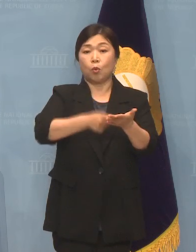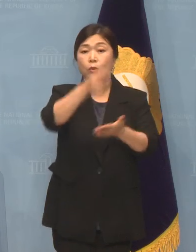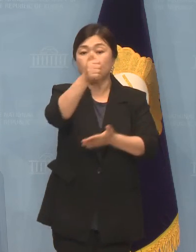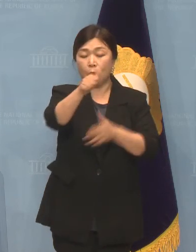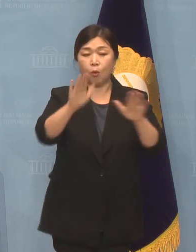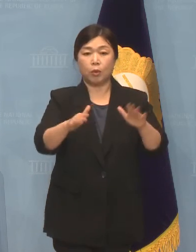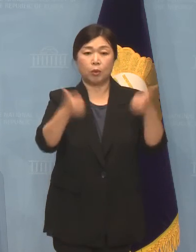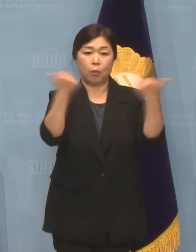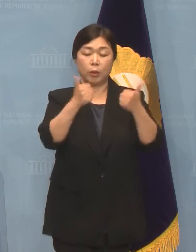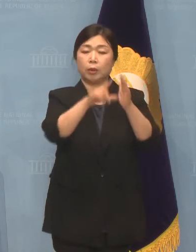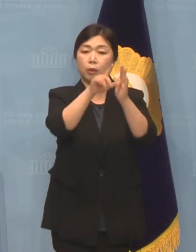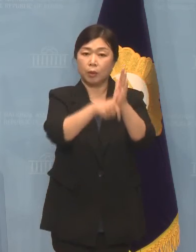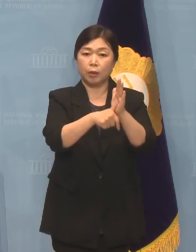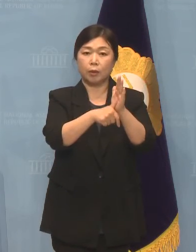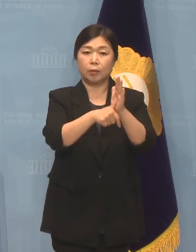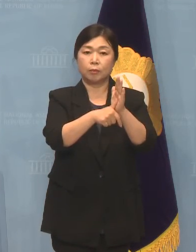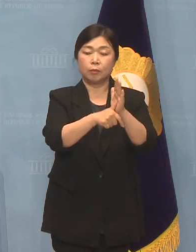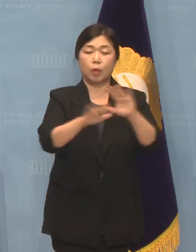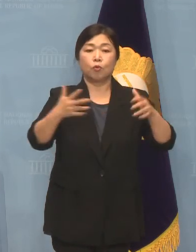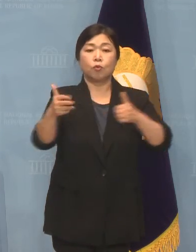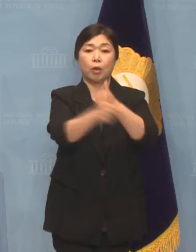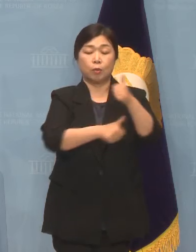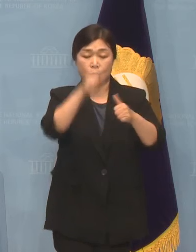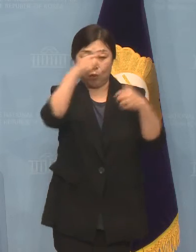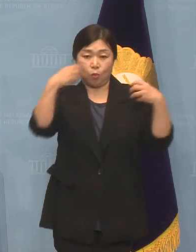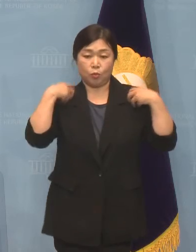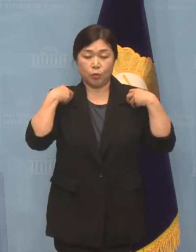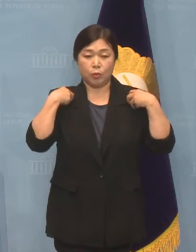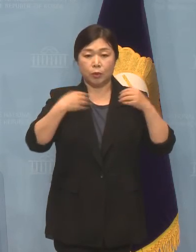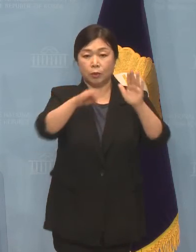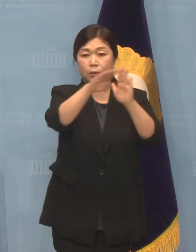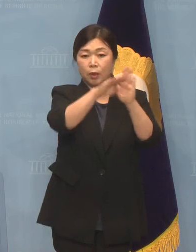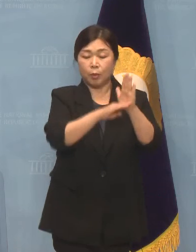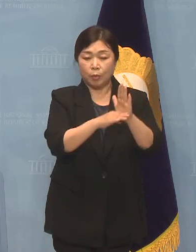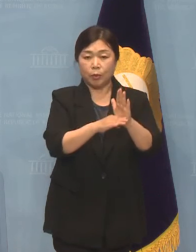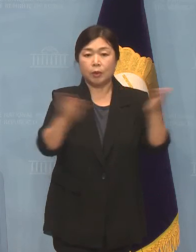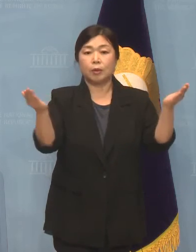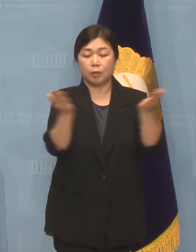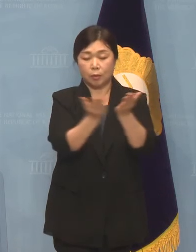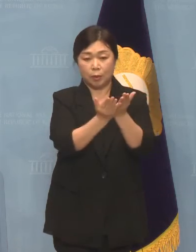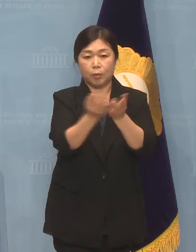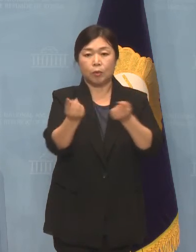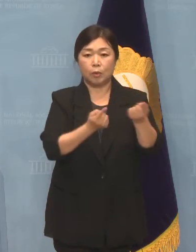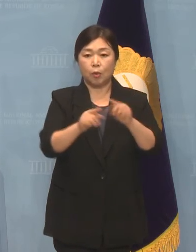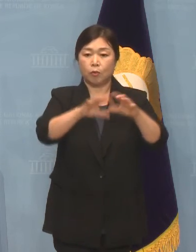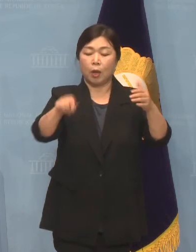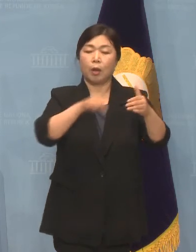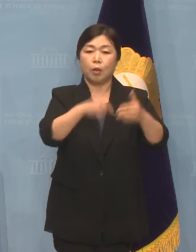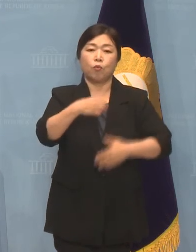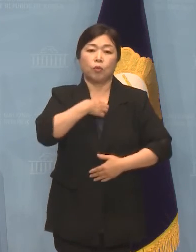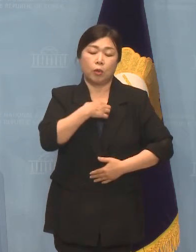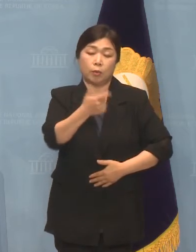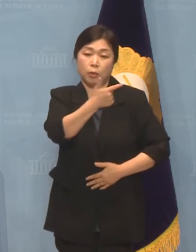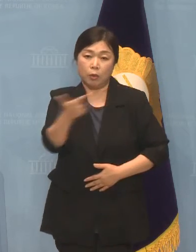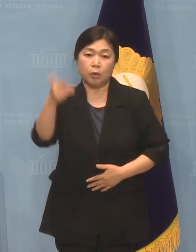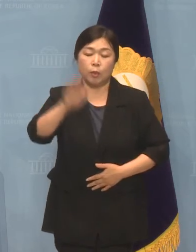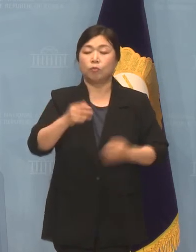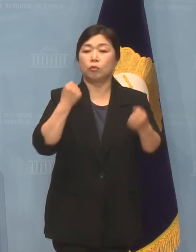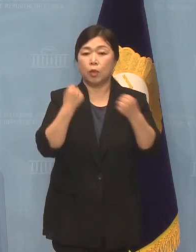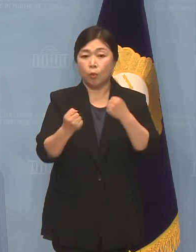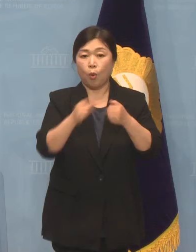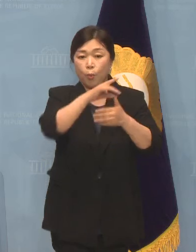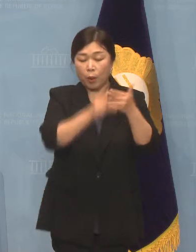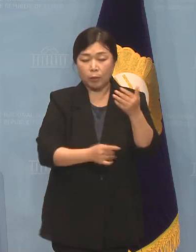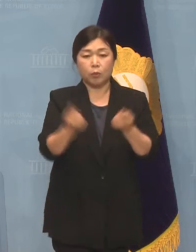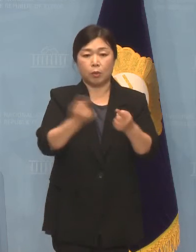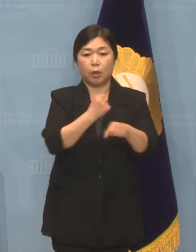오늘 주례회의를 통해서 국회도 정부의 방역 단계 조정에 따라 여전히 국회 내 위험 요소가 큼에도 불구하고 방역